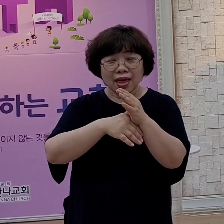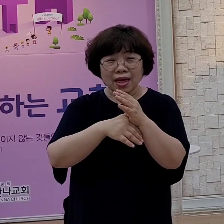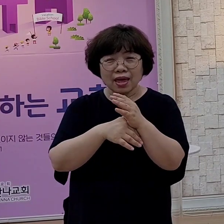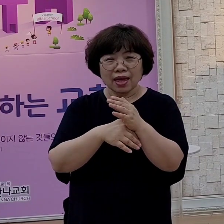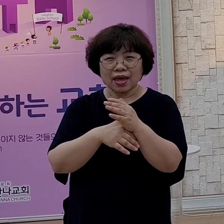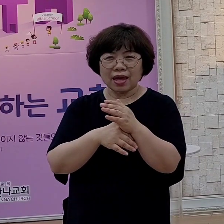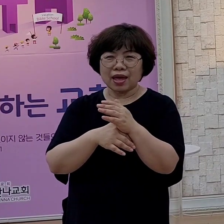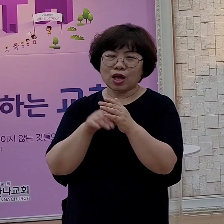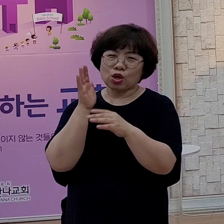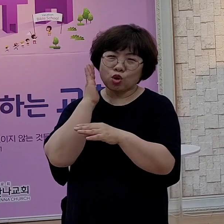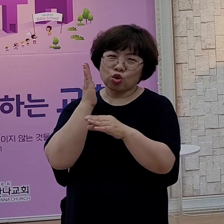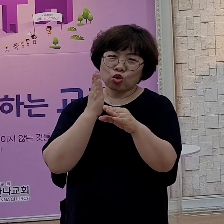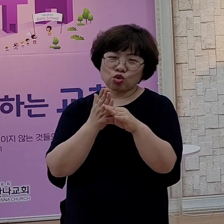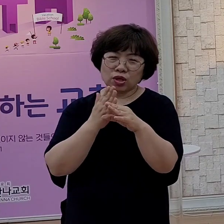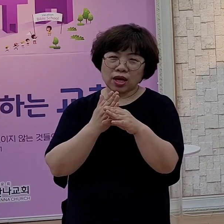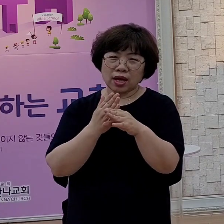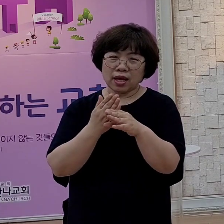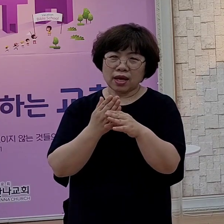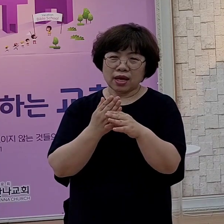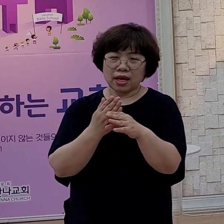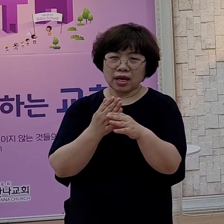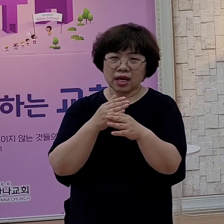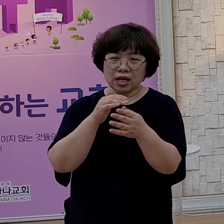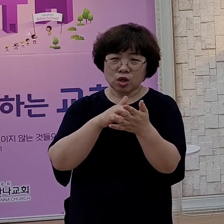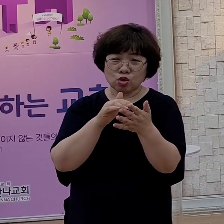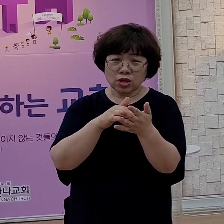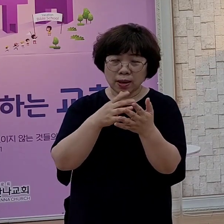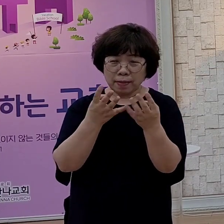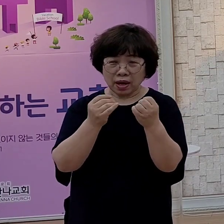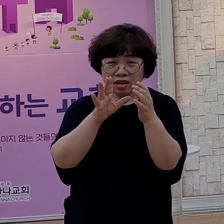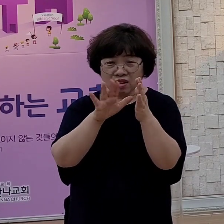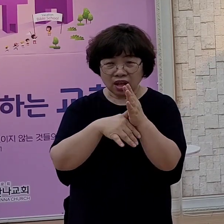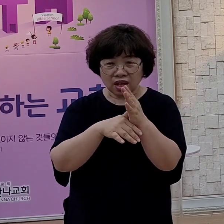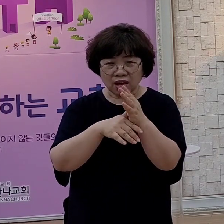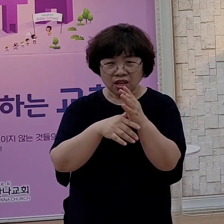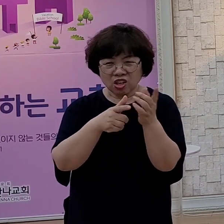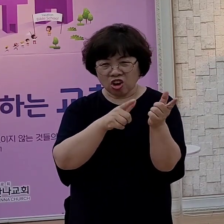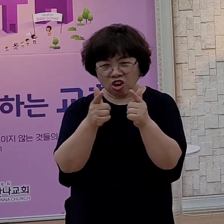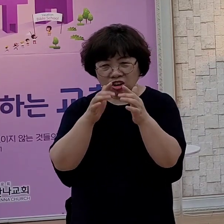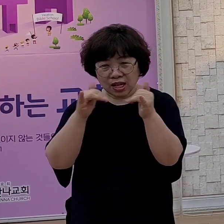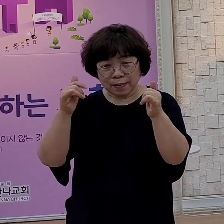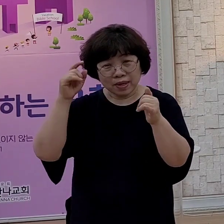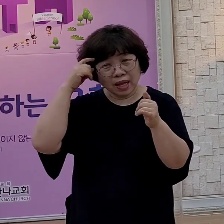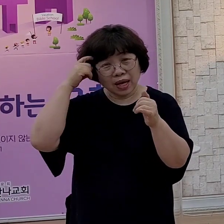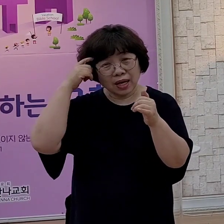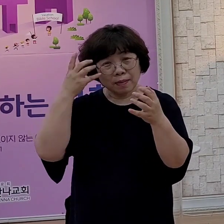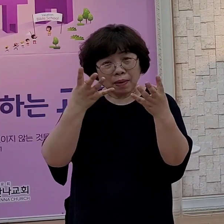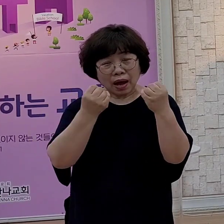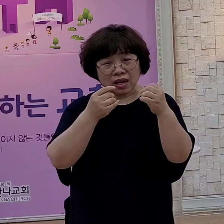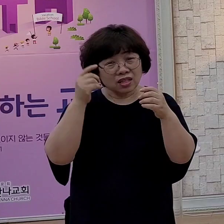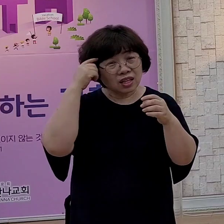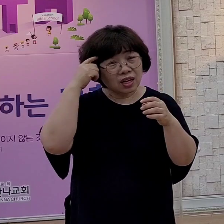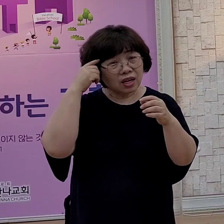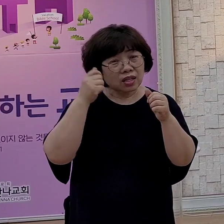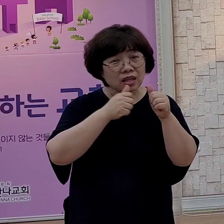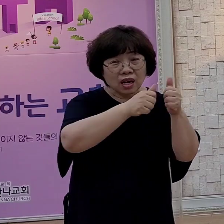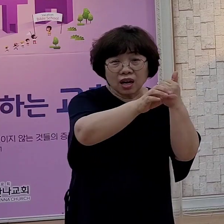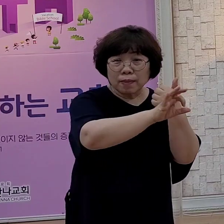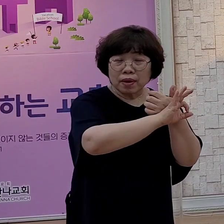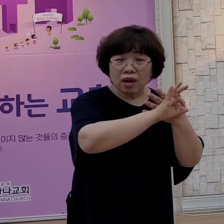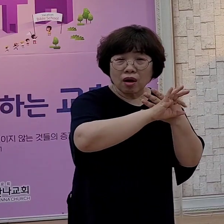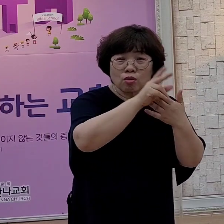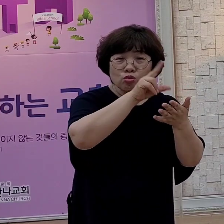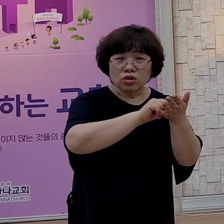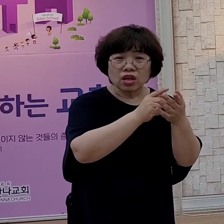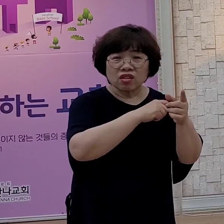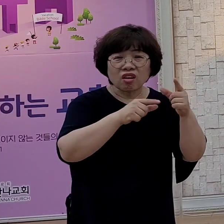분들은 모르시겠네요. 여러분, 다수결이 민주주의의 원칙입니다. 근데 이 다수결도요, 우리가 만약에 잘못된